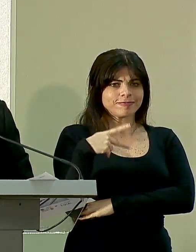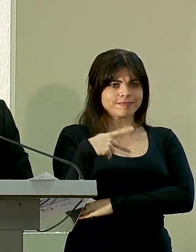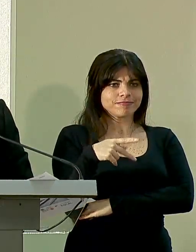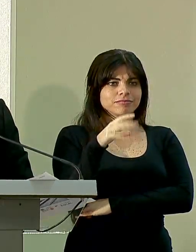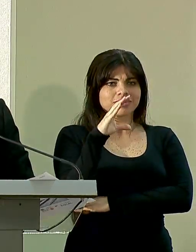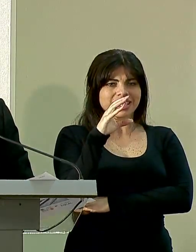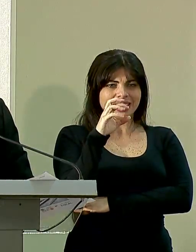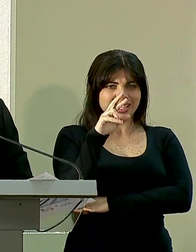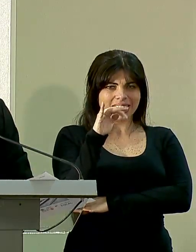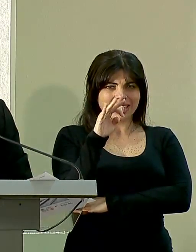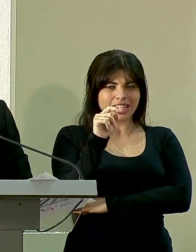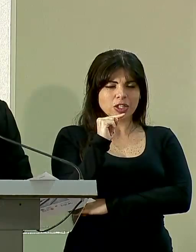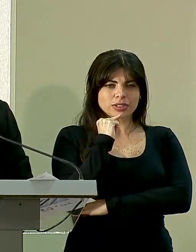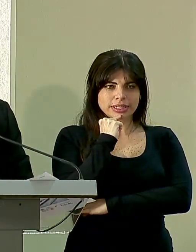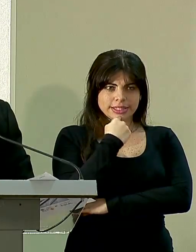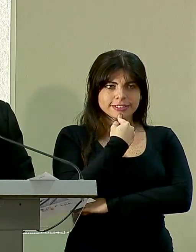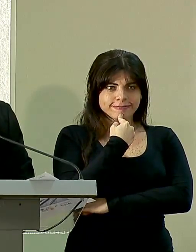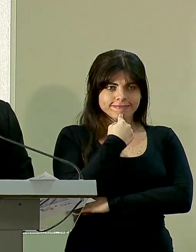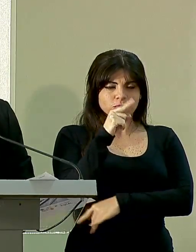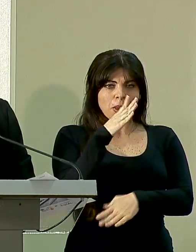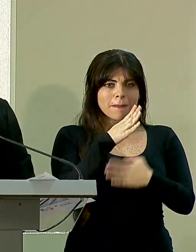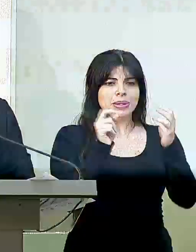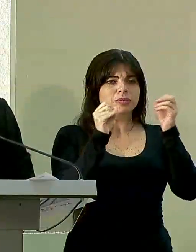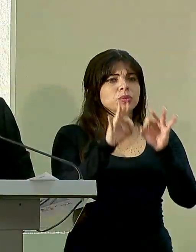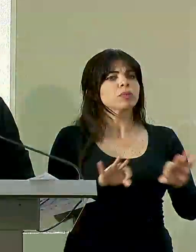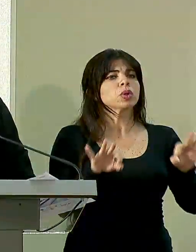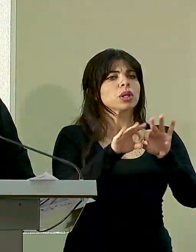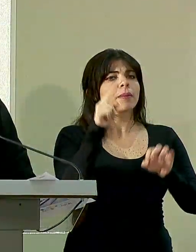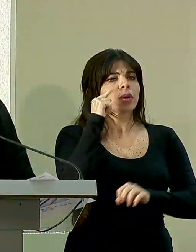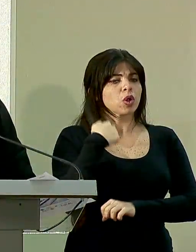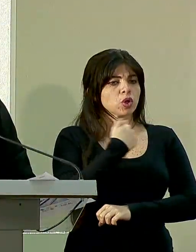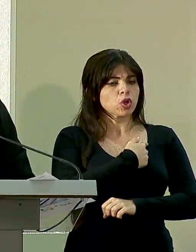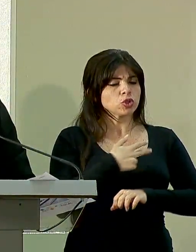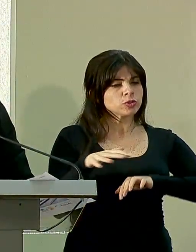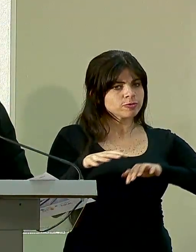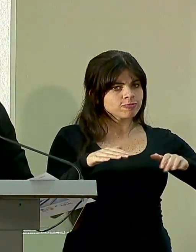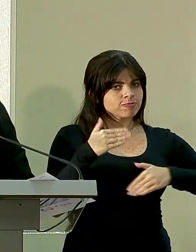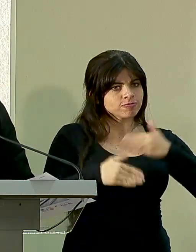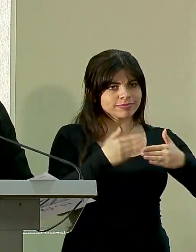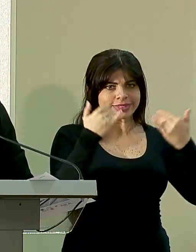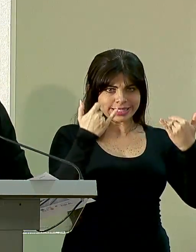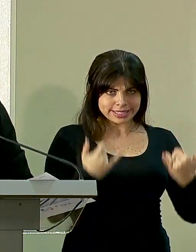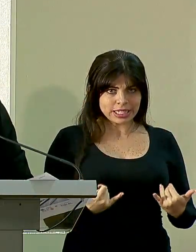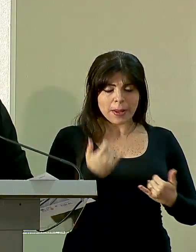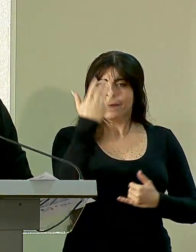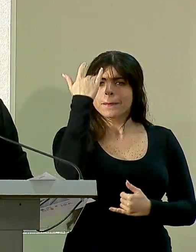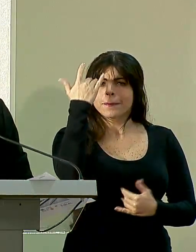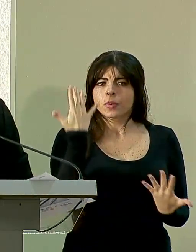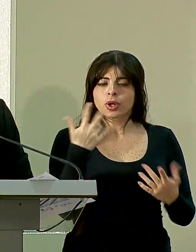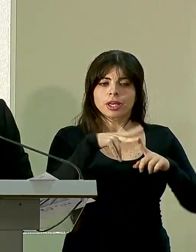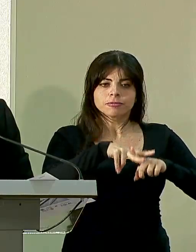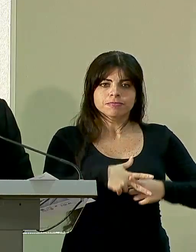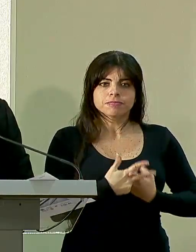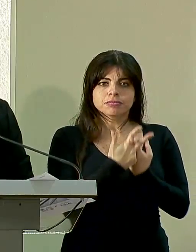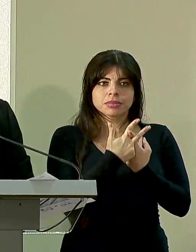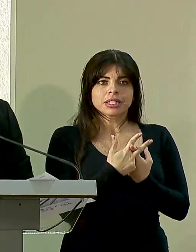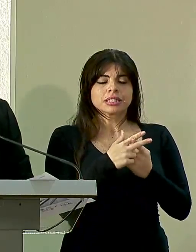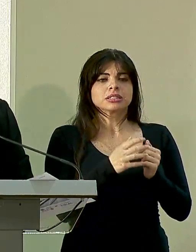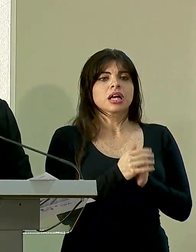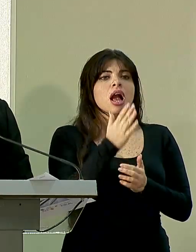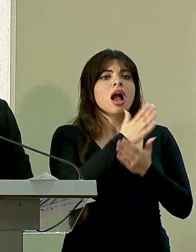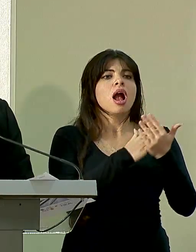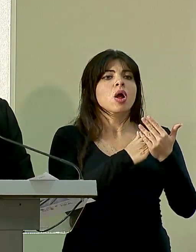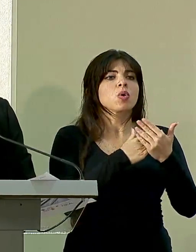¿verdad? Es una fase en donde es importantísimo para nosotros tomar acciones ya, dado que comienzan a despuntarse